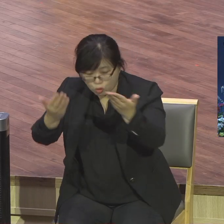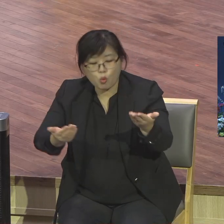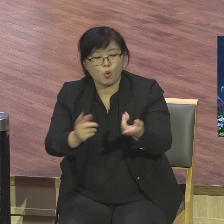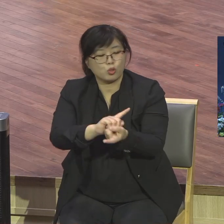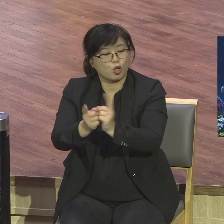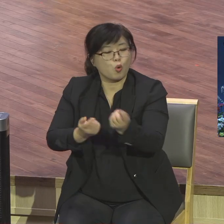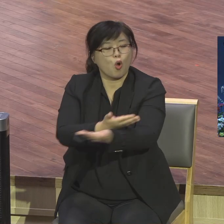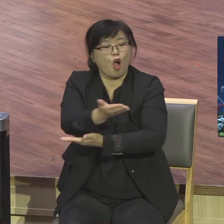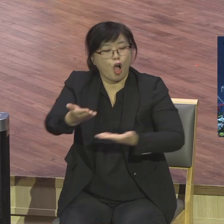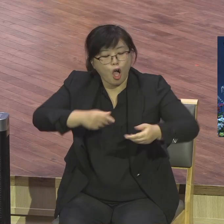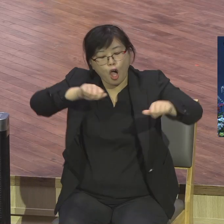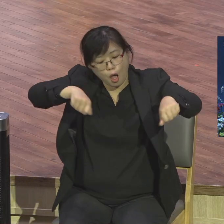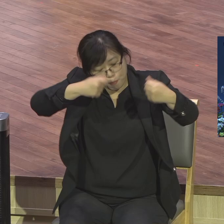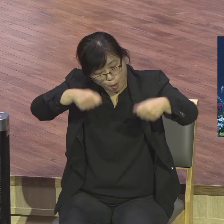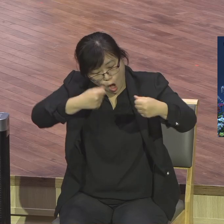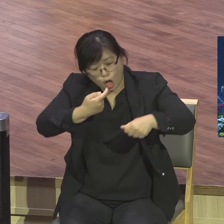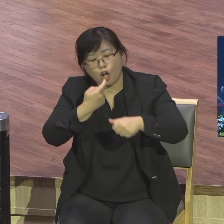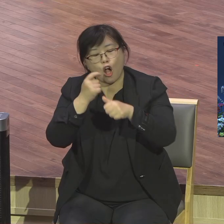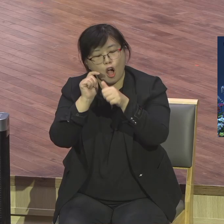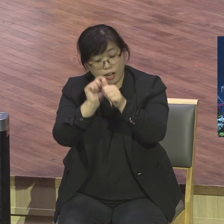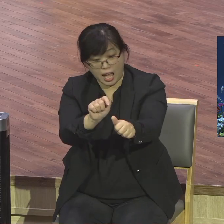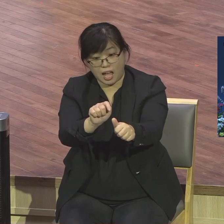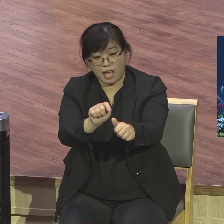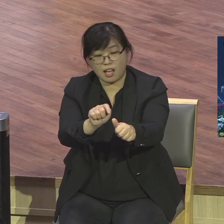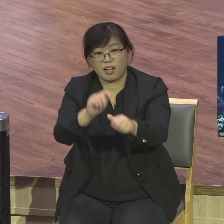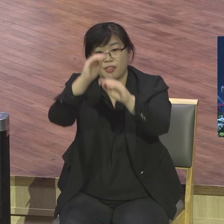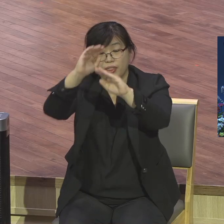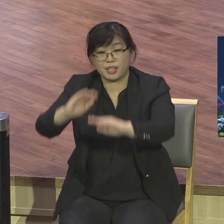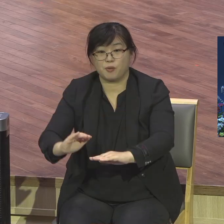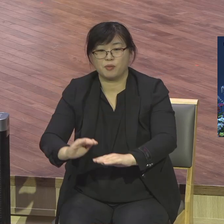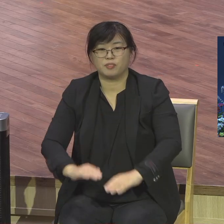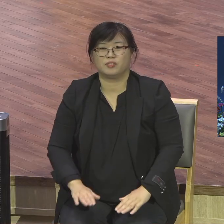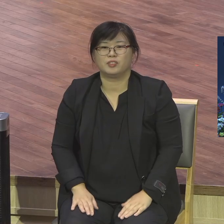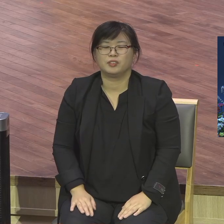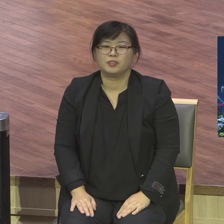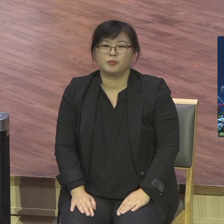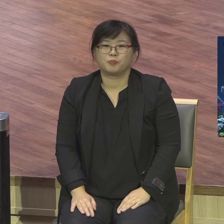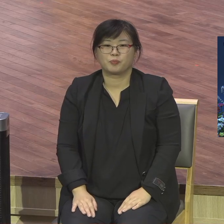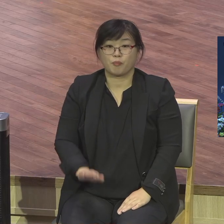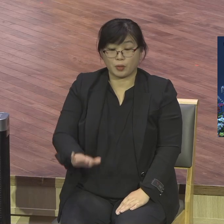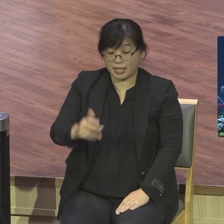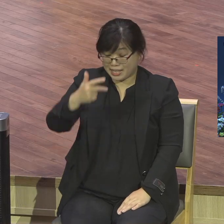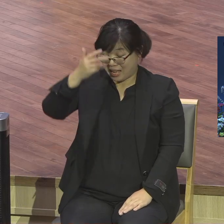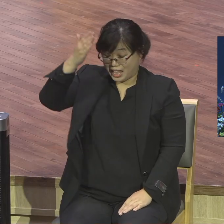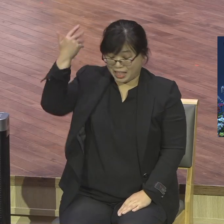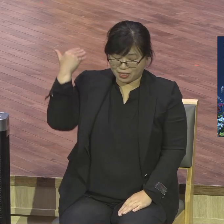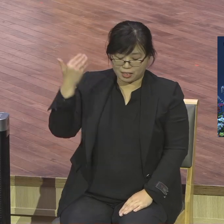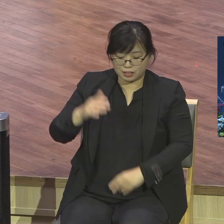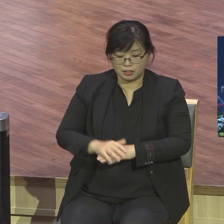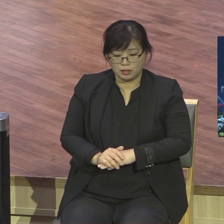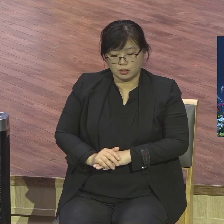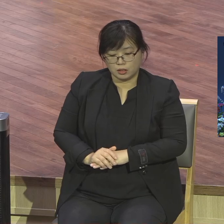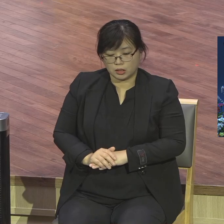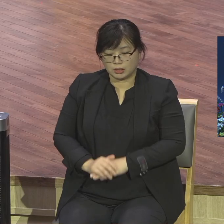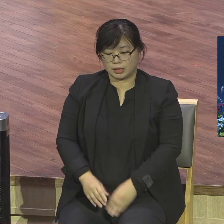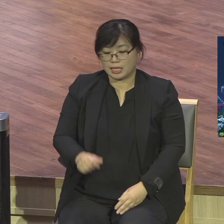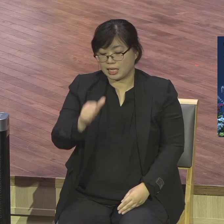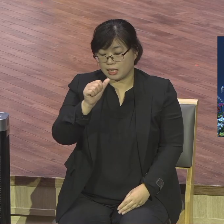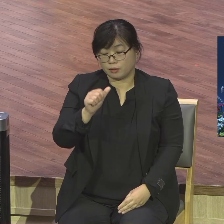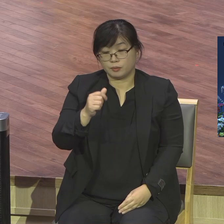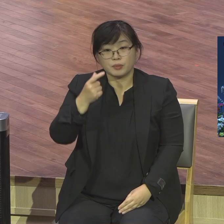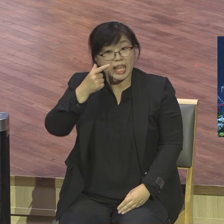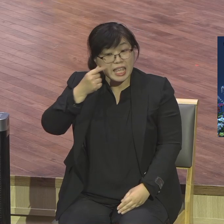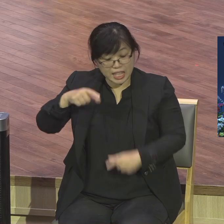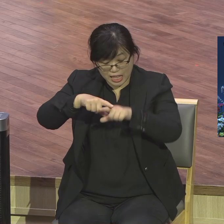때는요 교회 못 가도록 그냥 교회문을 다 폐쇄시키고 교회 오라 불 다 태워 지압리 수원감